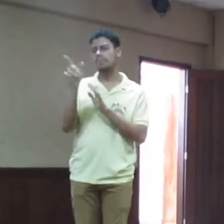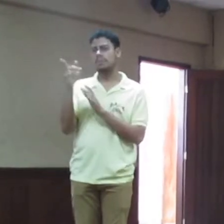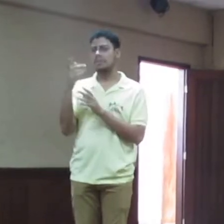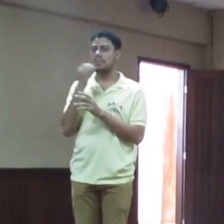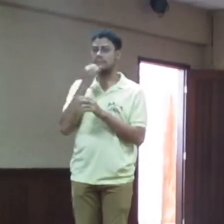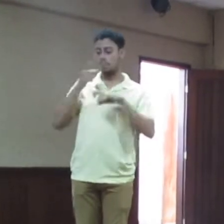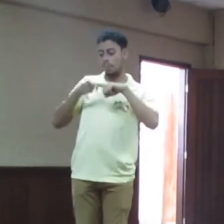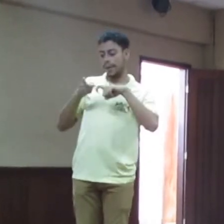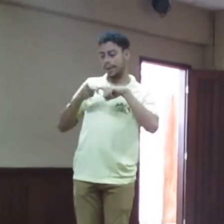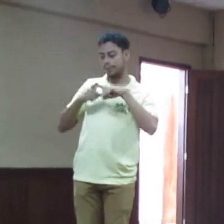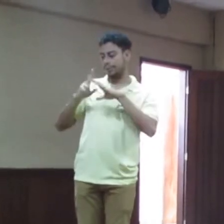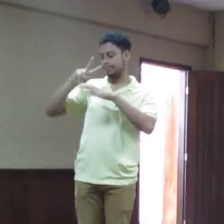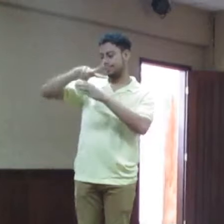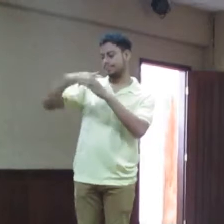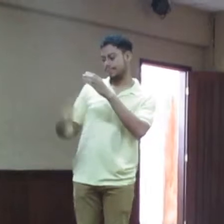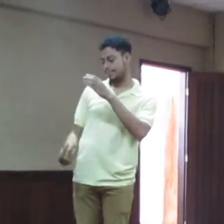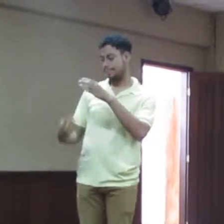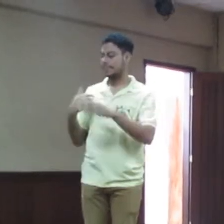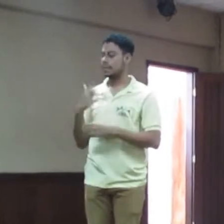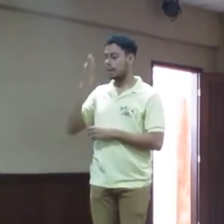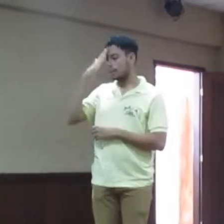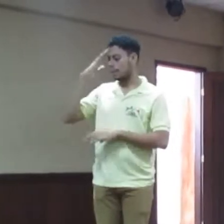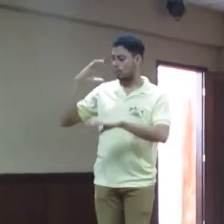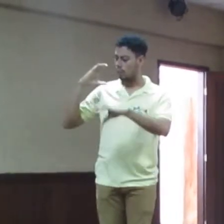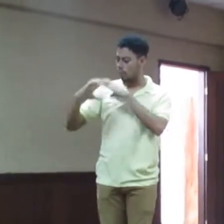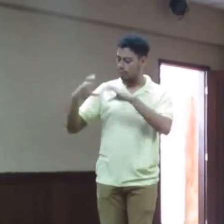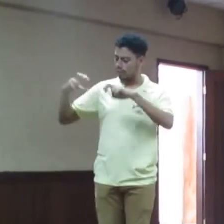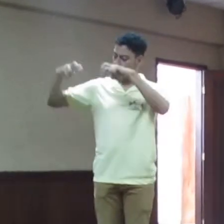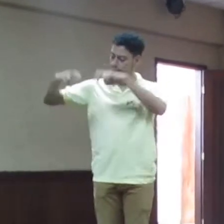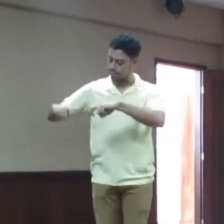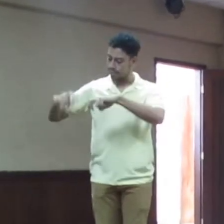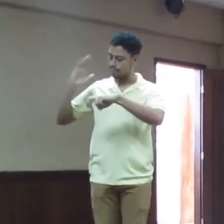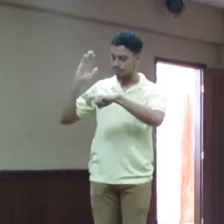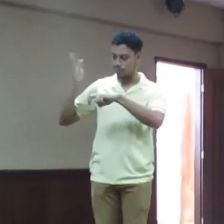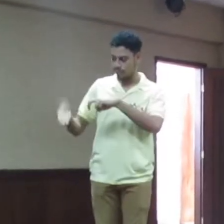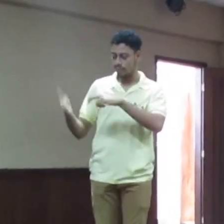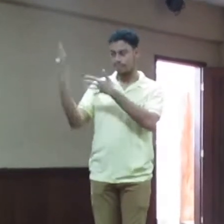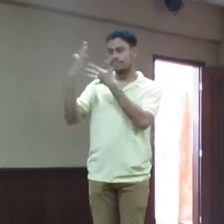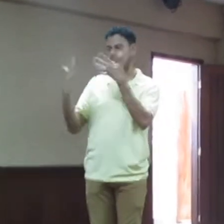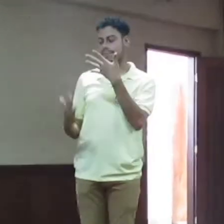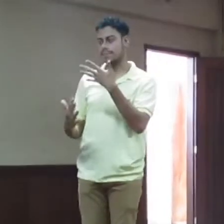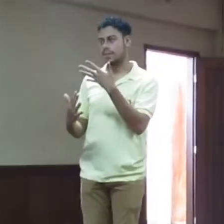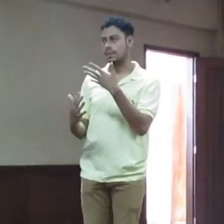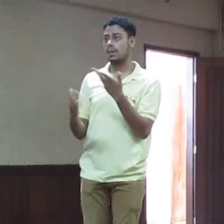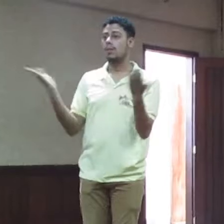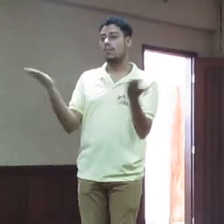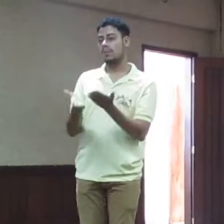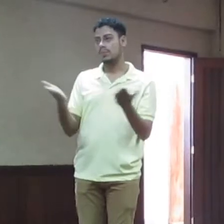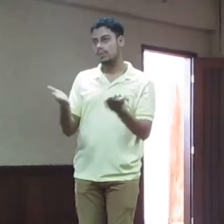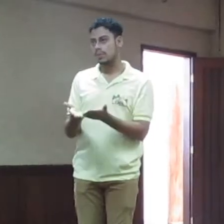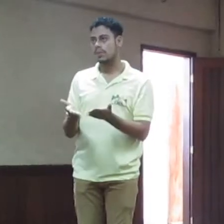ou o médico, ou o professor, já saber essa segunda língua, que é Libras. Né? E hoje em